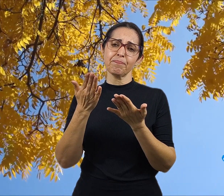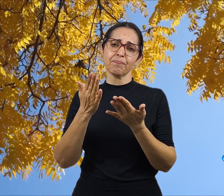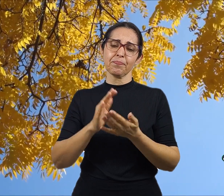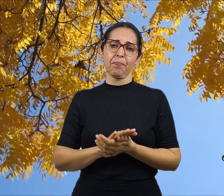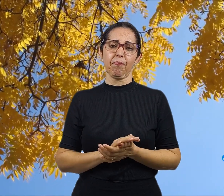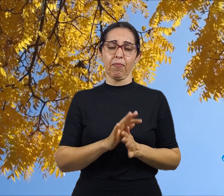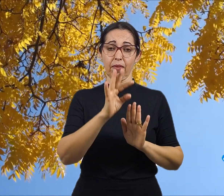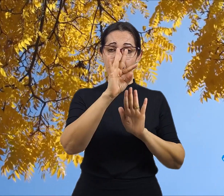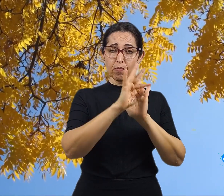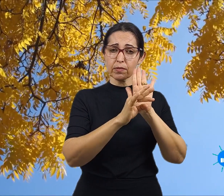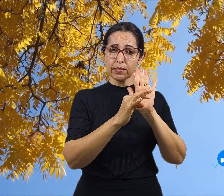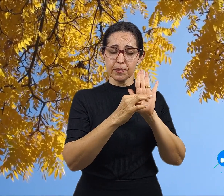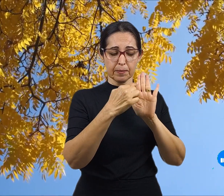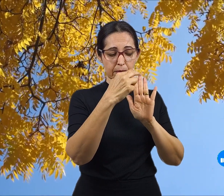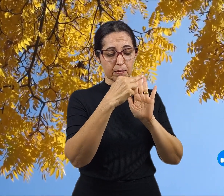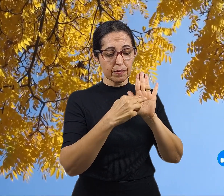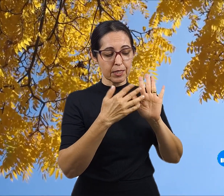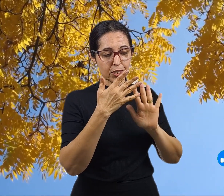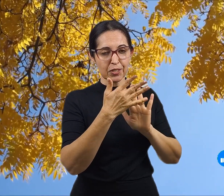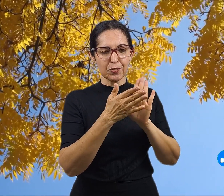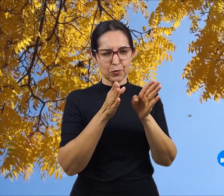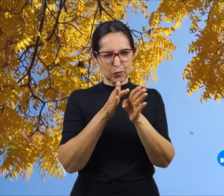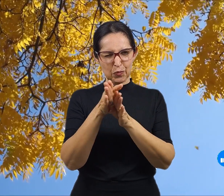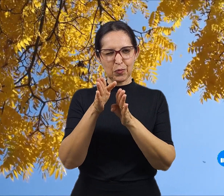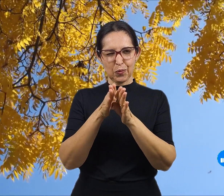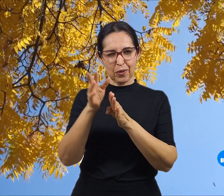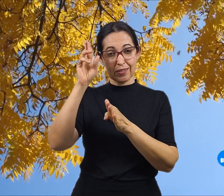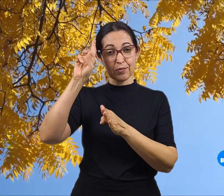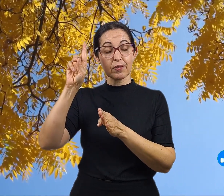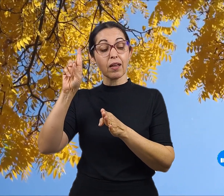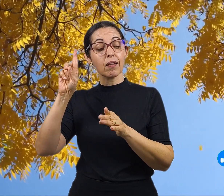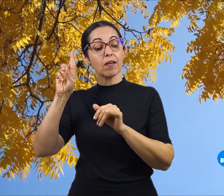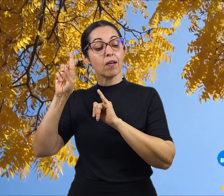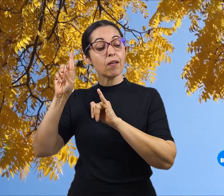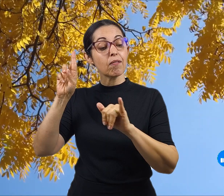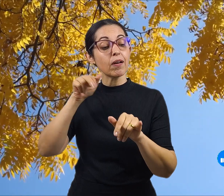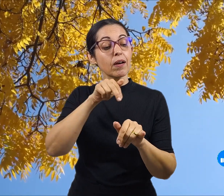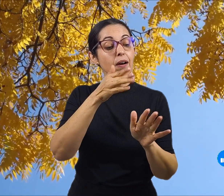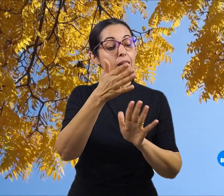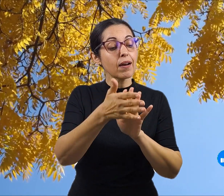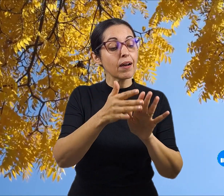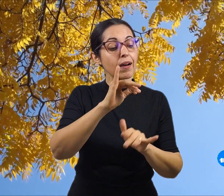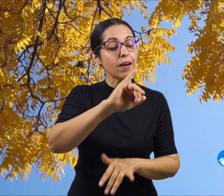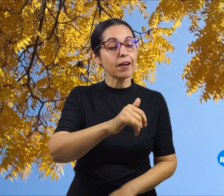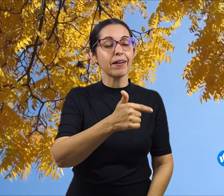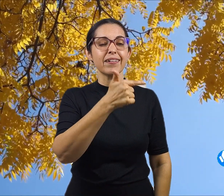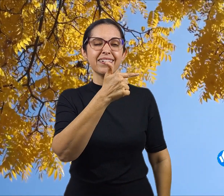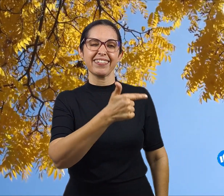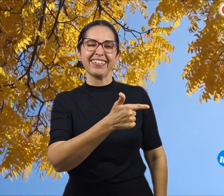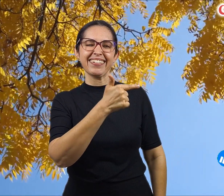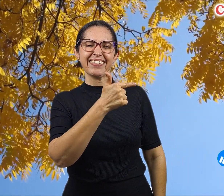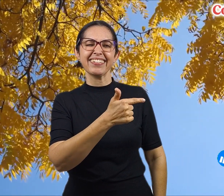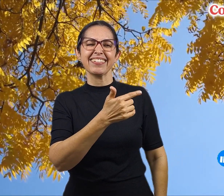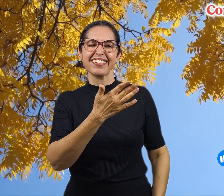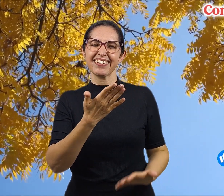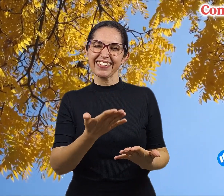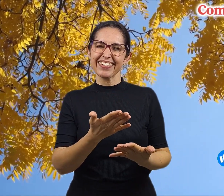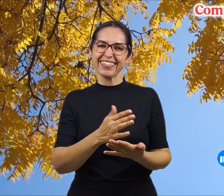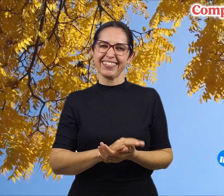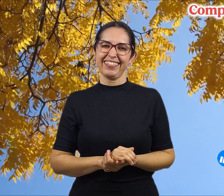lendo o conselho que o Senhor deu a Jacó. Sabe por quê, irmãos? Porque é o conselho que o Senhor tem